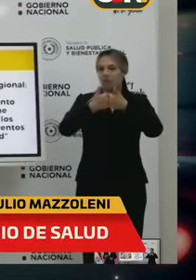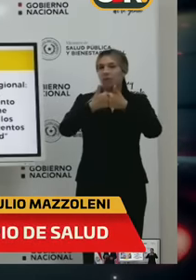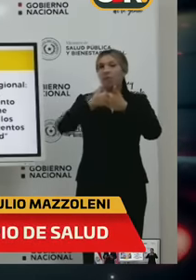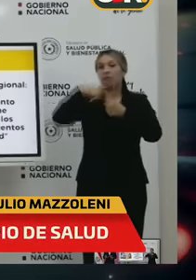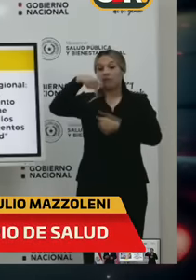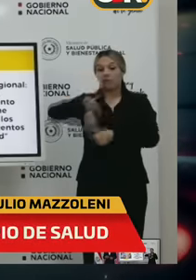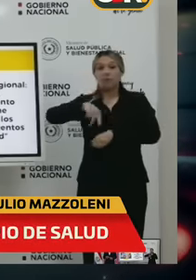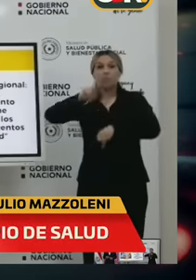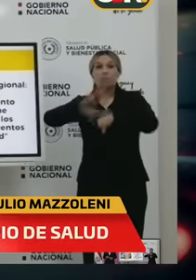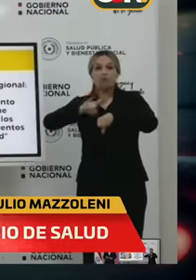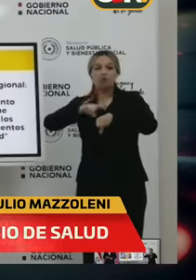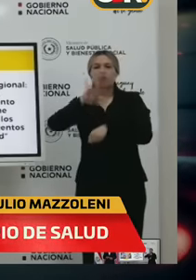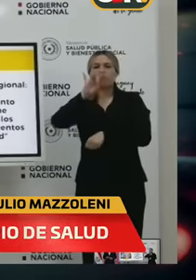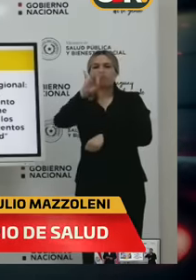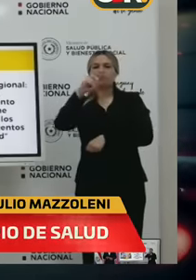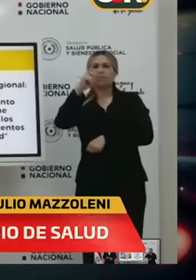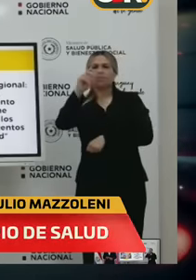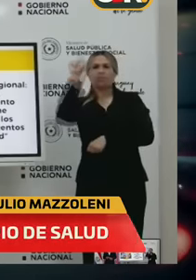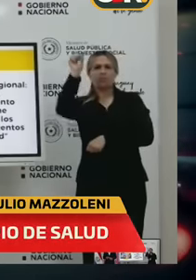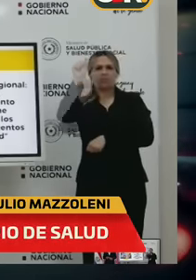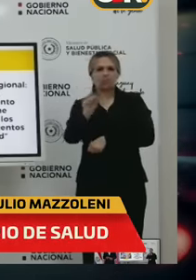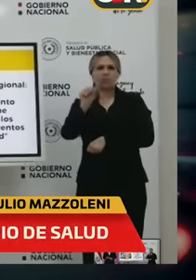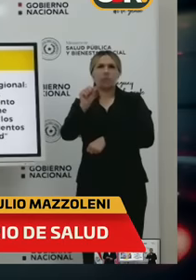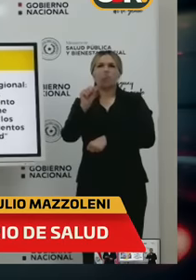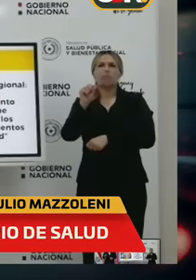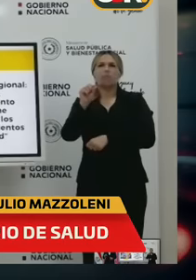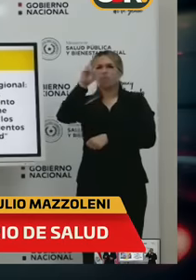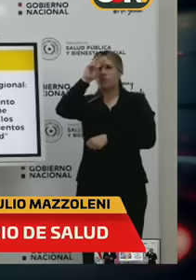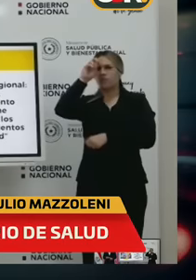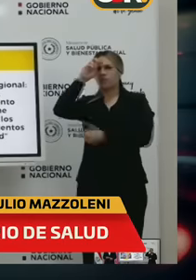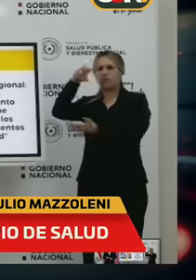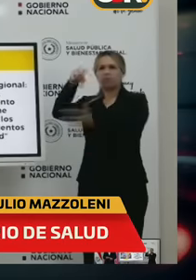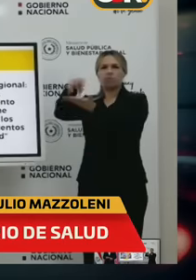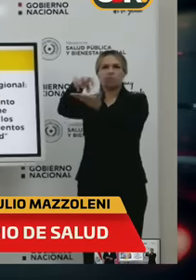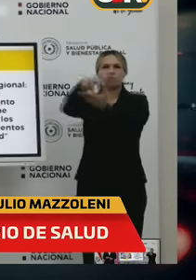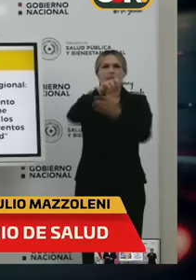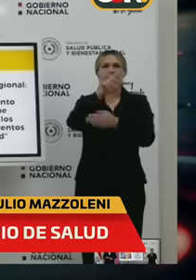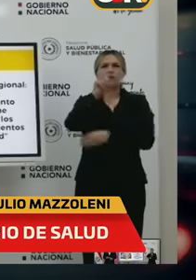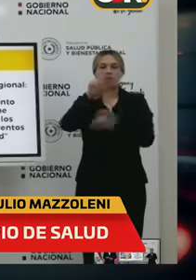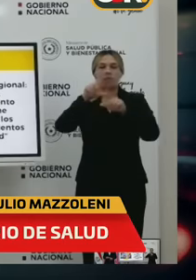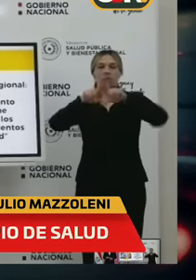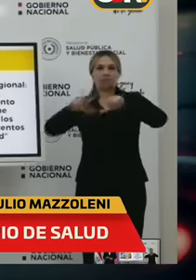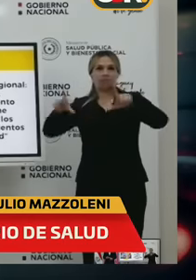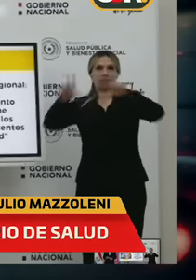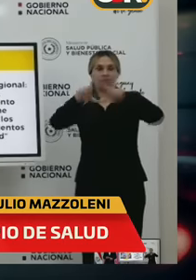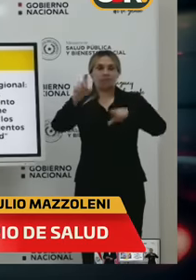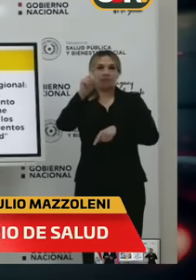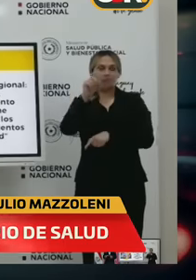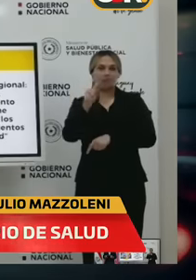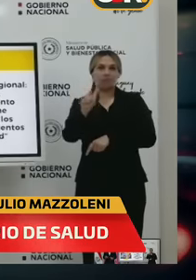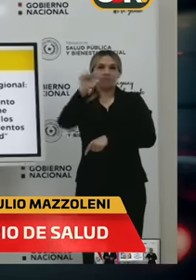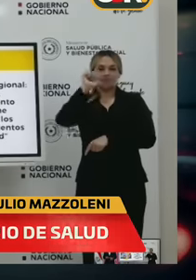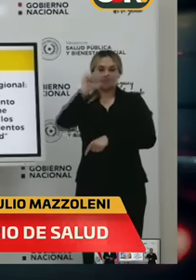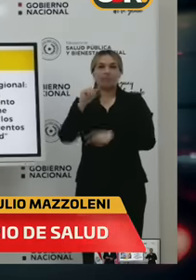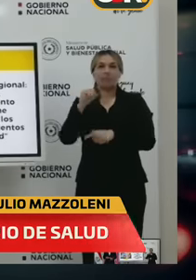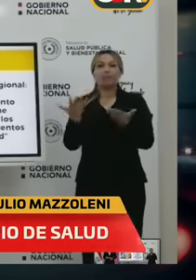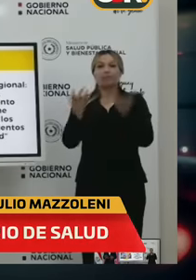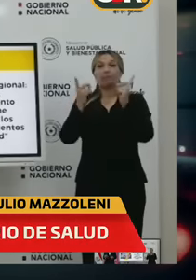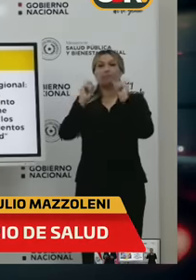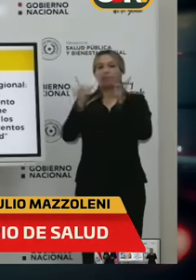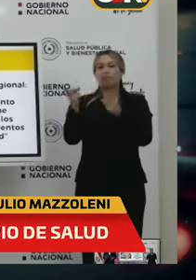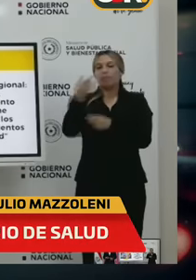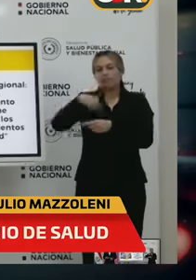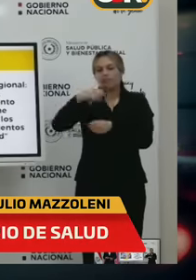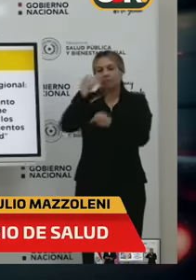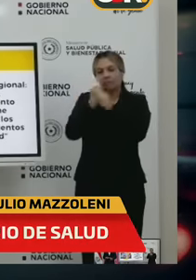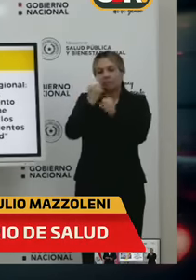un 87% aproximadamente de sus establecimientos de salud con agua potable. Estamos trabajando arduamente y